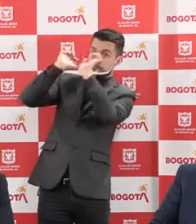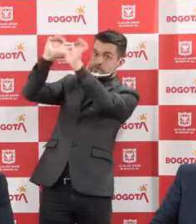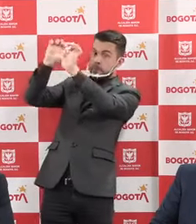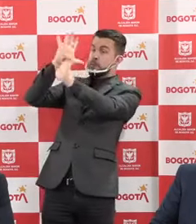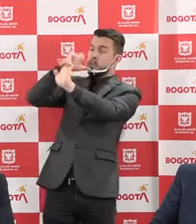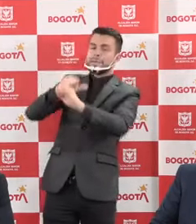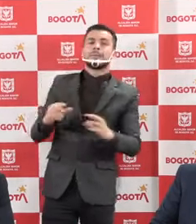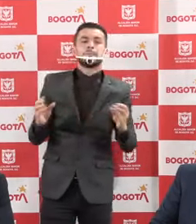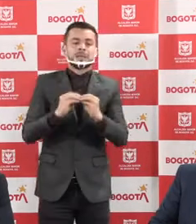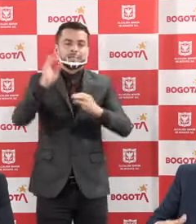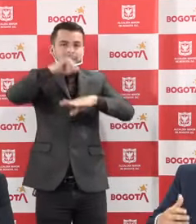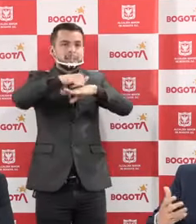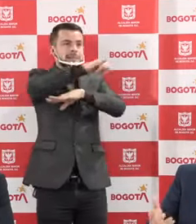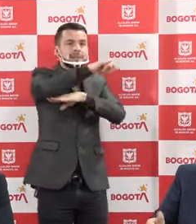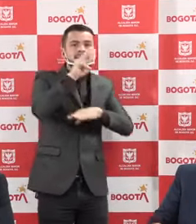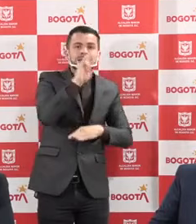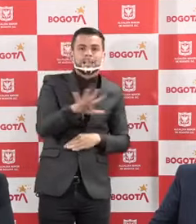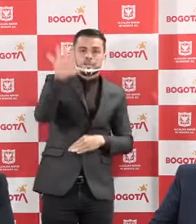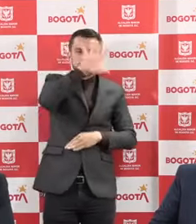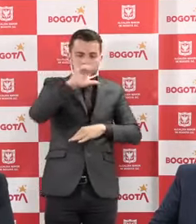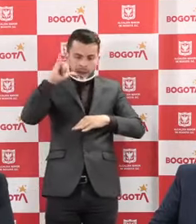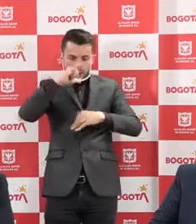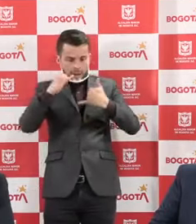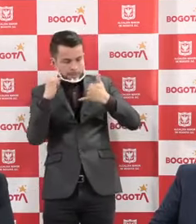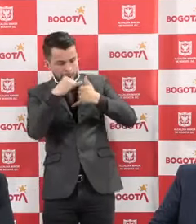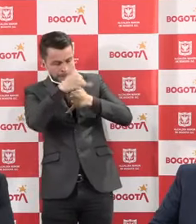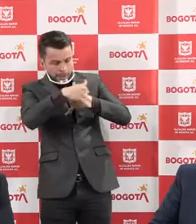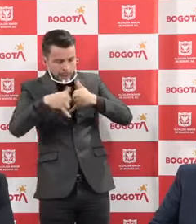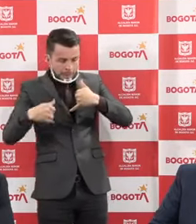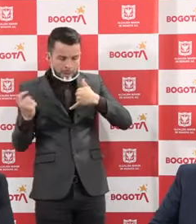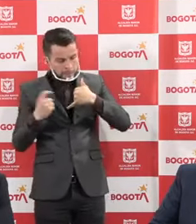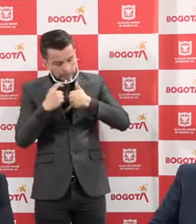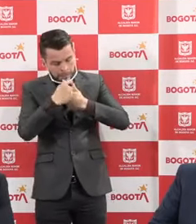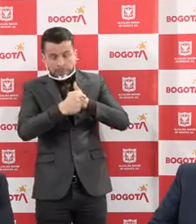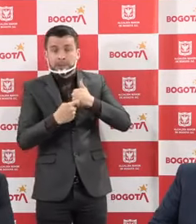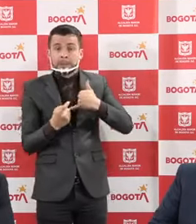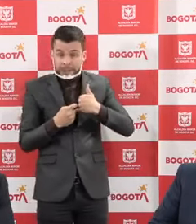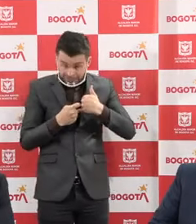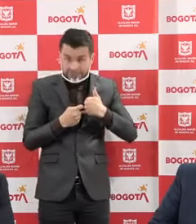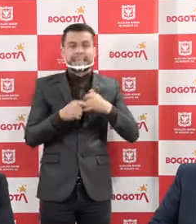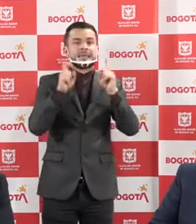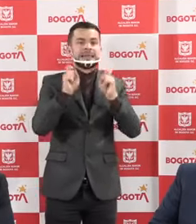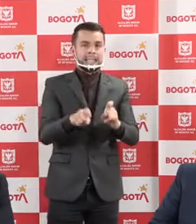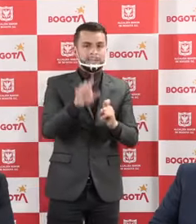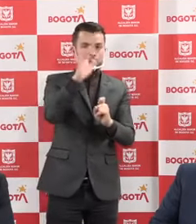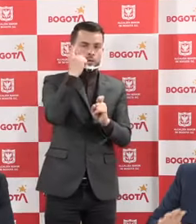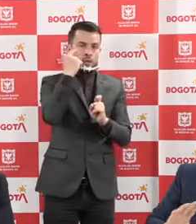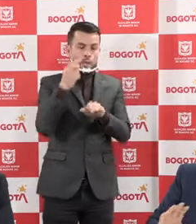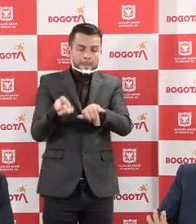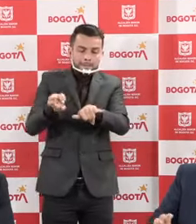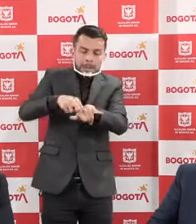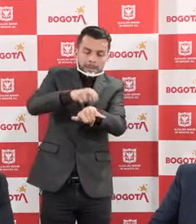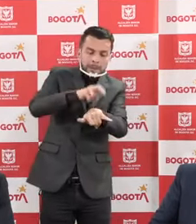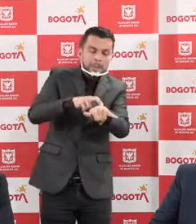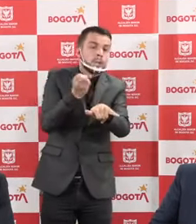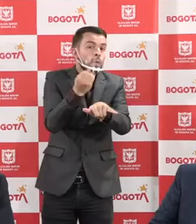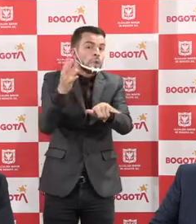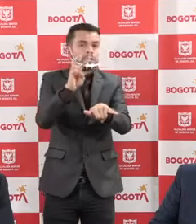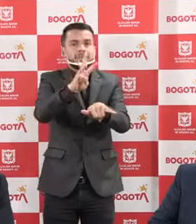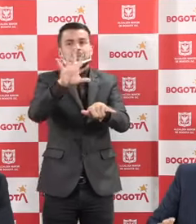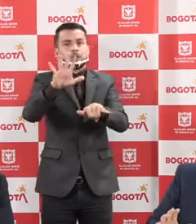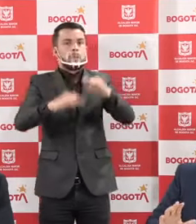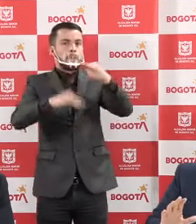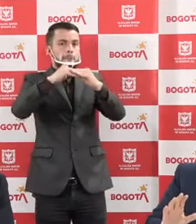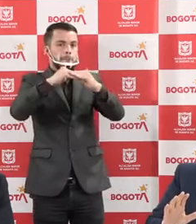del 35 por ciento ahorro por consecuencia de estas restricciones entonces no habrá restricción de lunes a